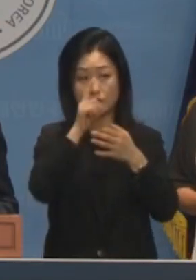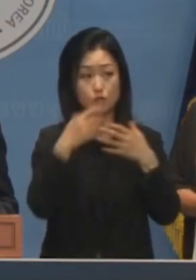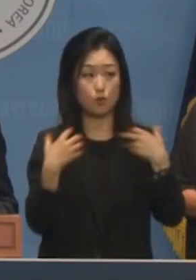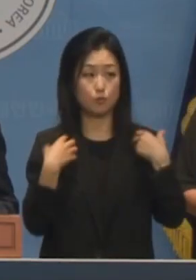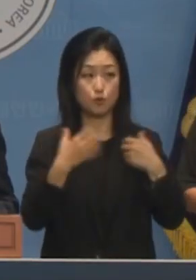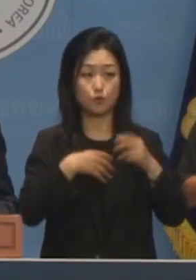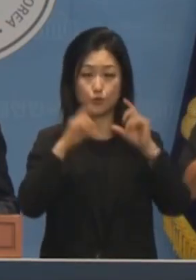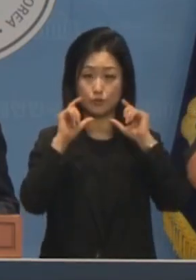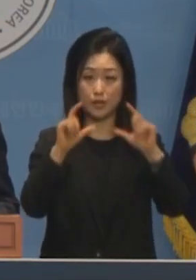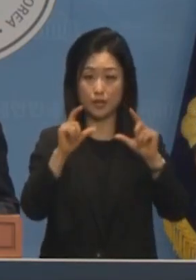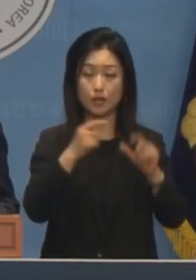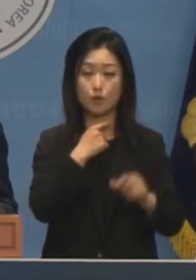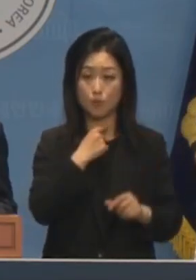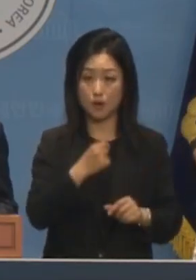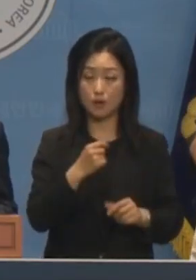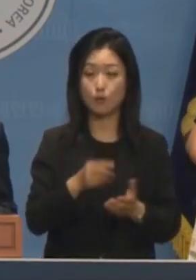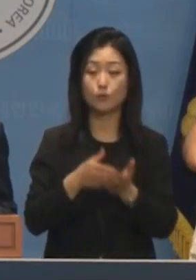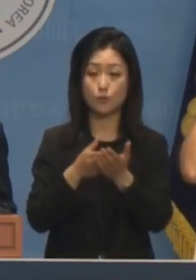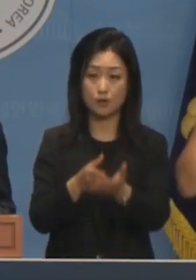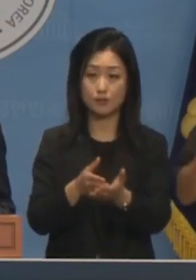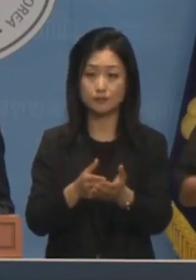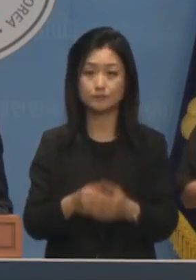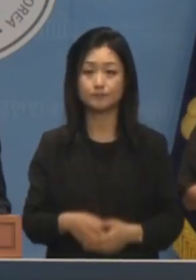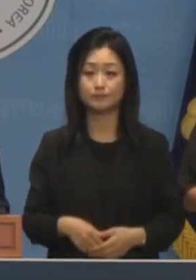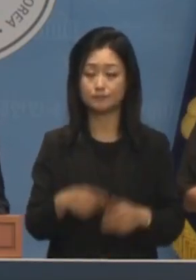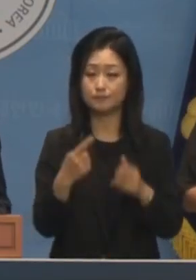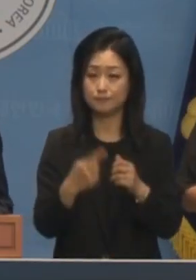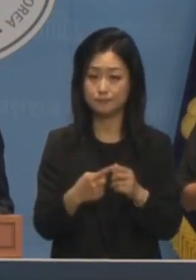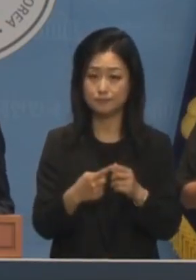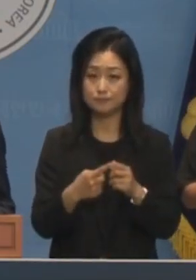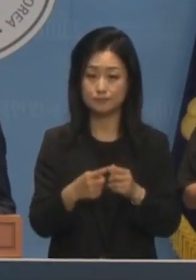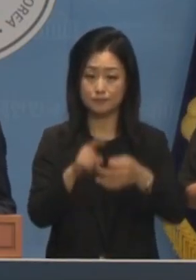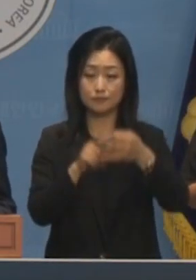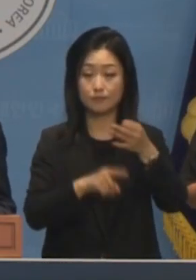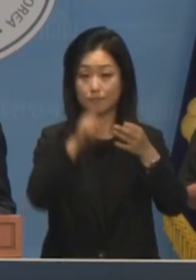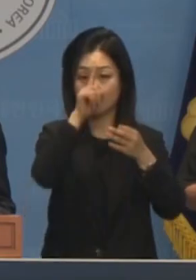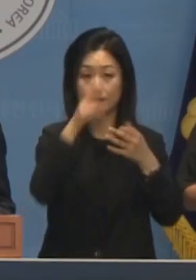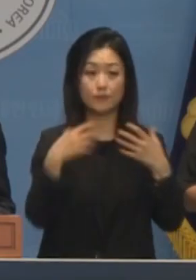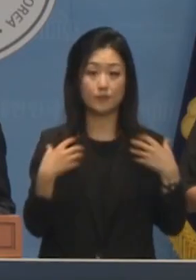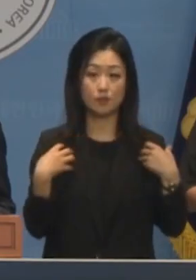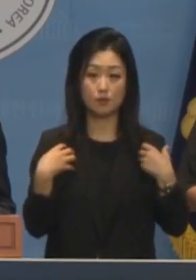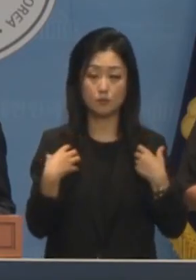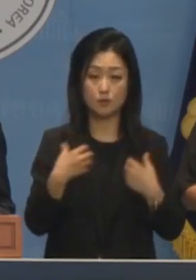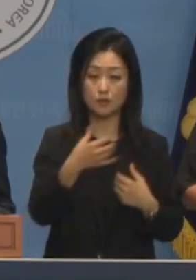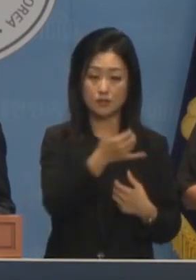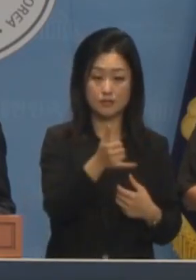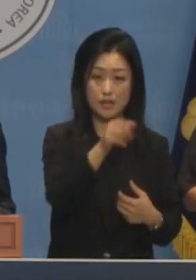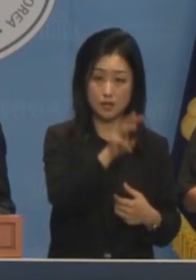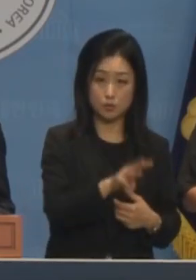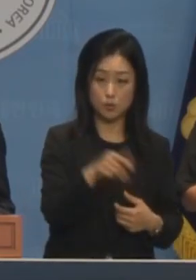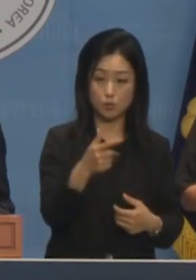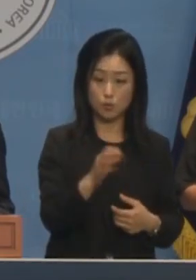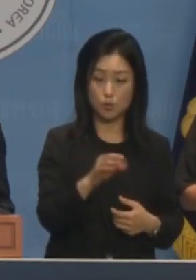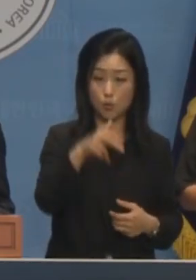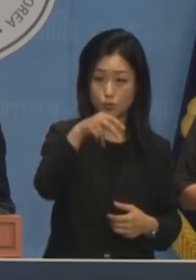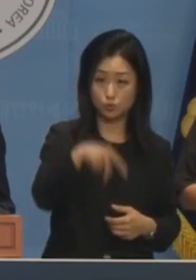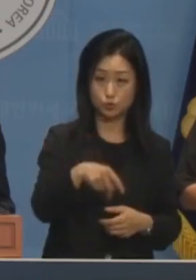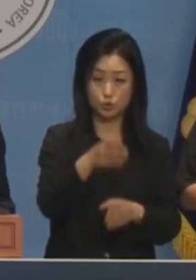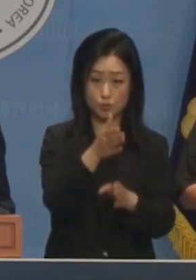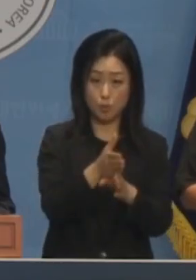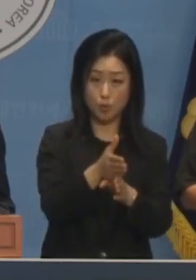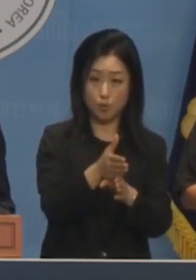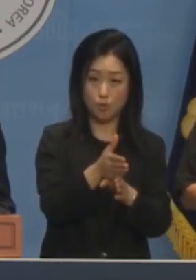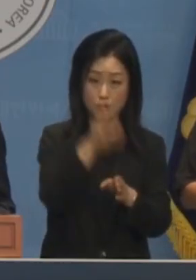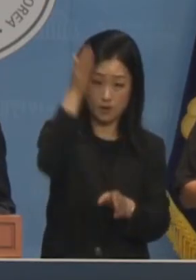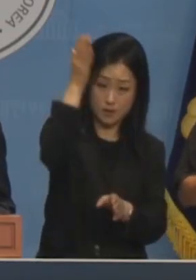정부를 규탄하며 다음과 같이 요구한다. 하나, 윤석열 정부는 세종보와 공주보 재가동 계획을